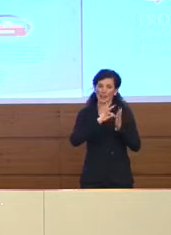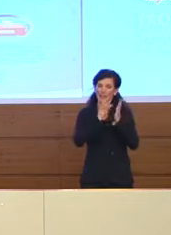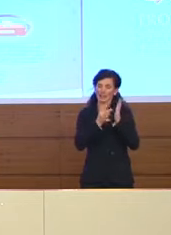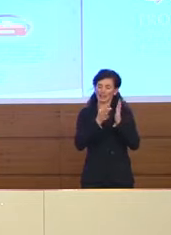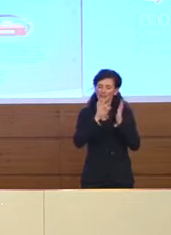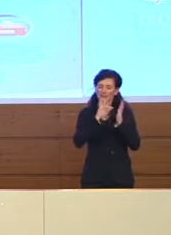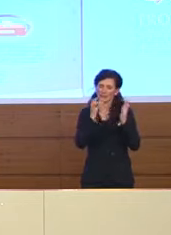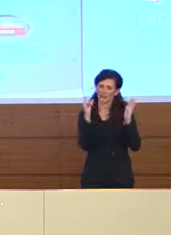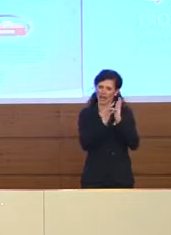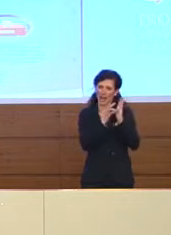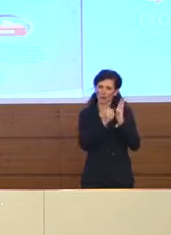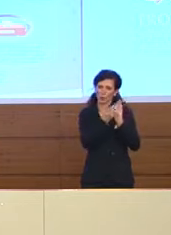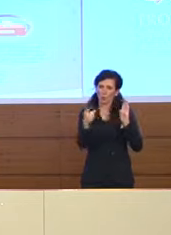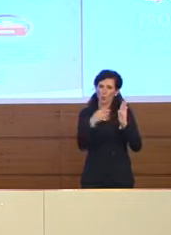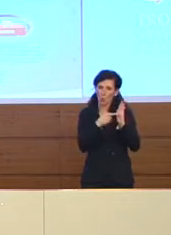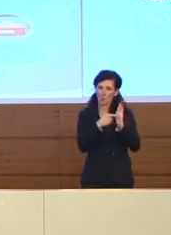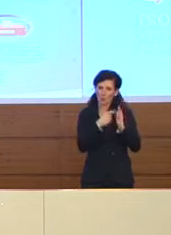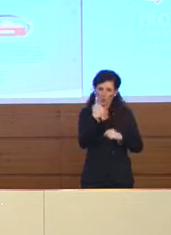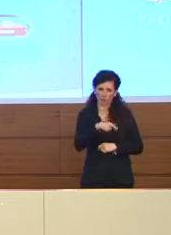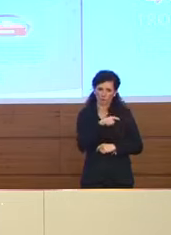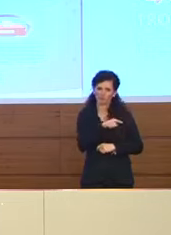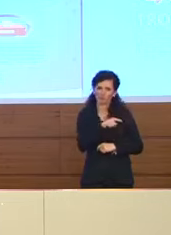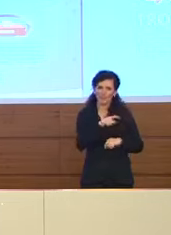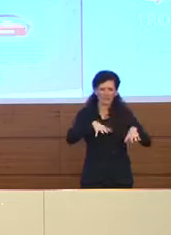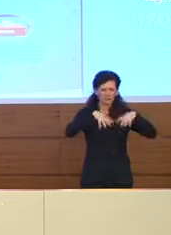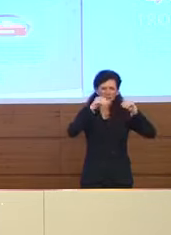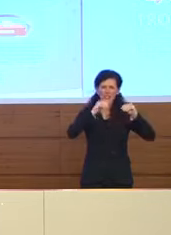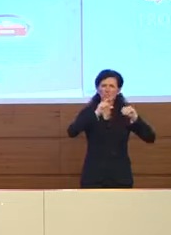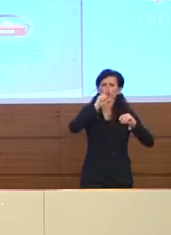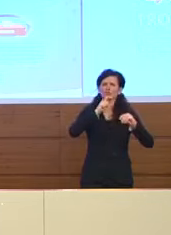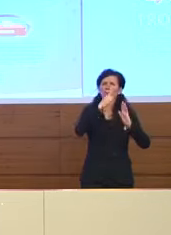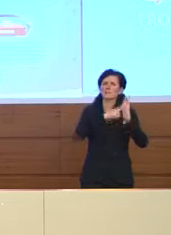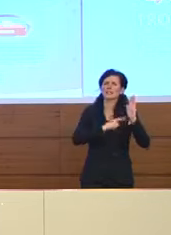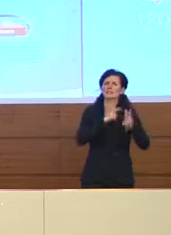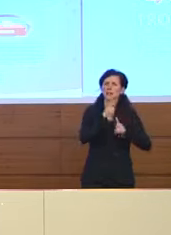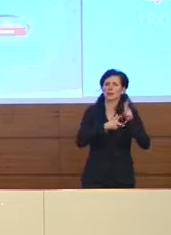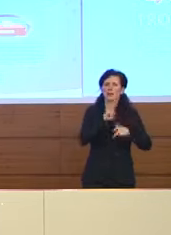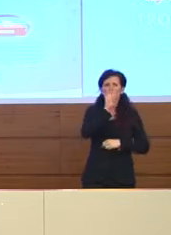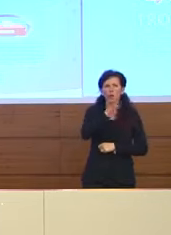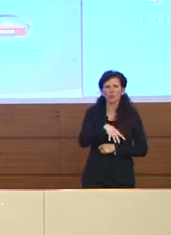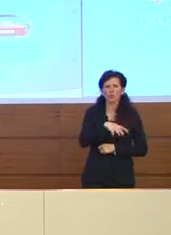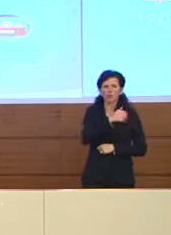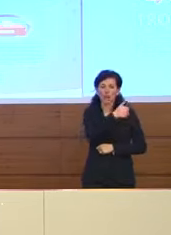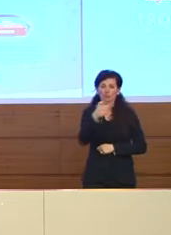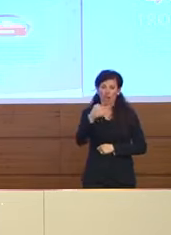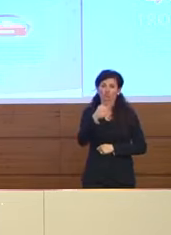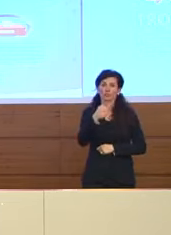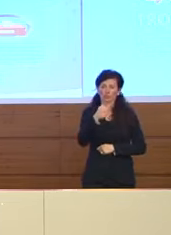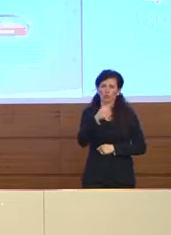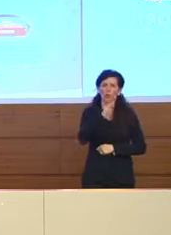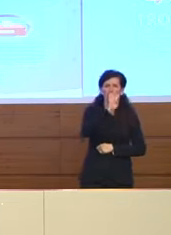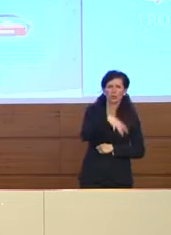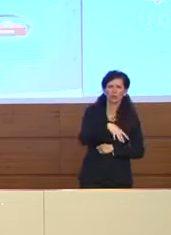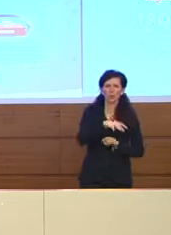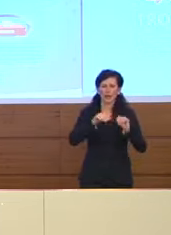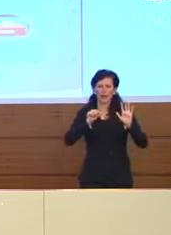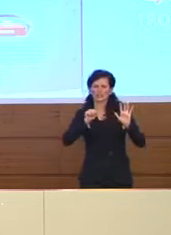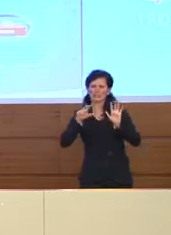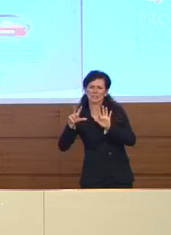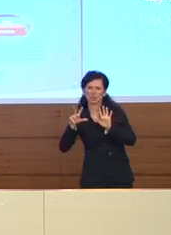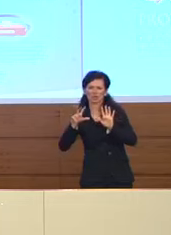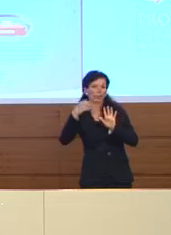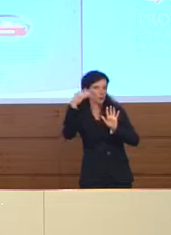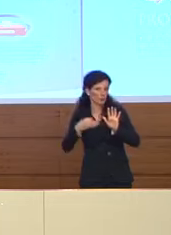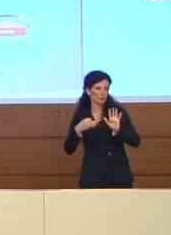ricordo che il pre di aprile eravamo a quasi 4.100 casi 4.068 per